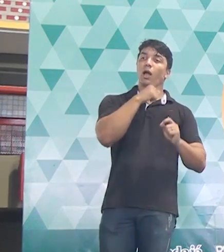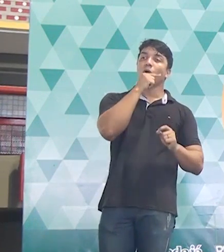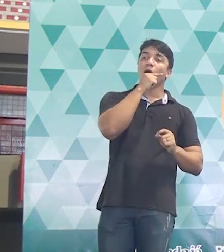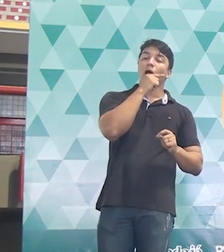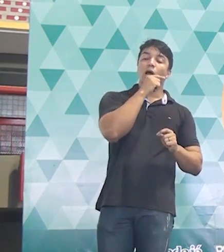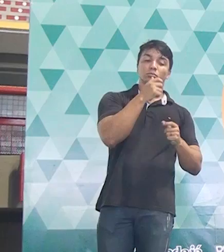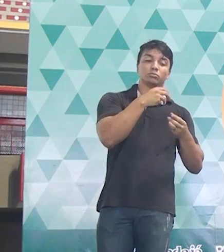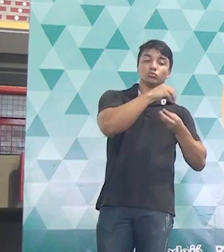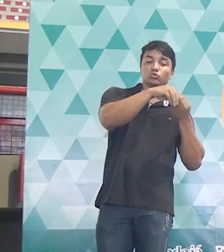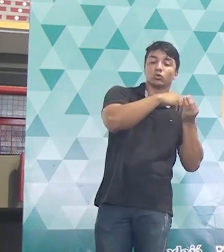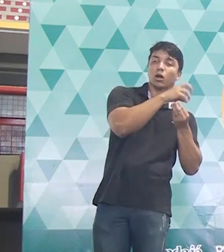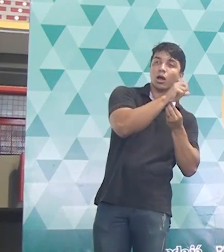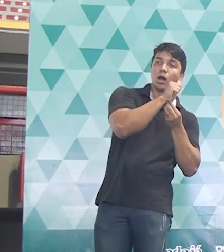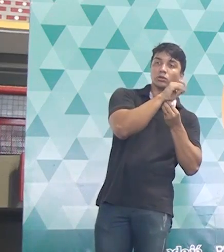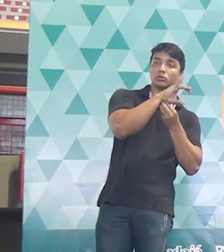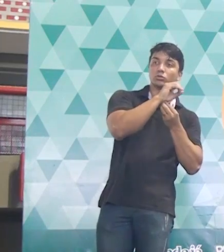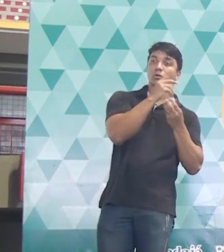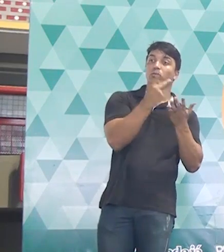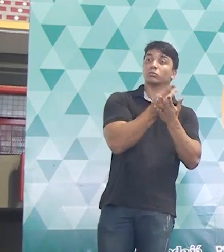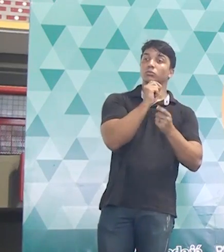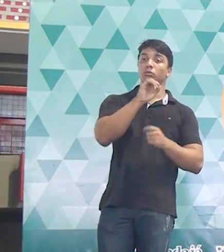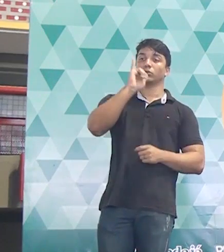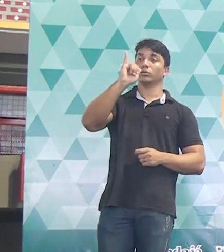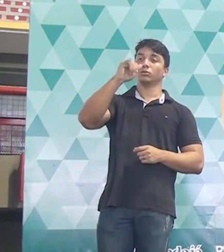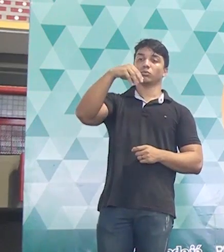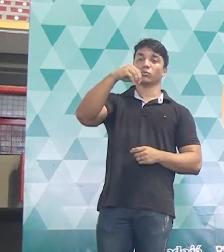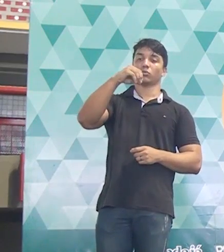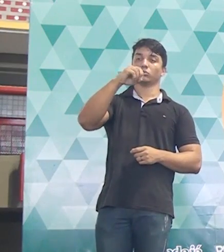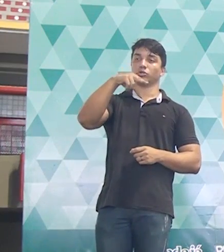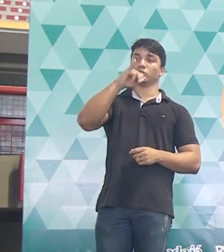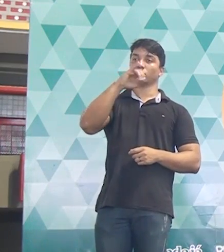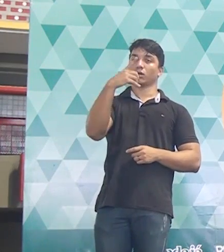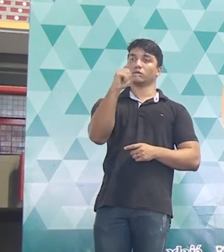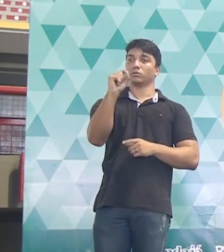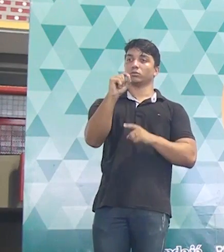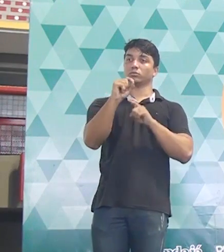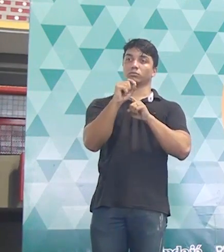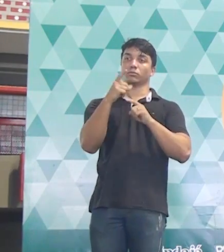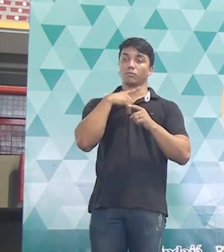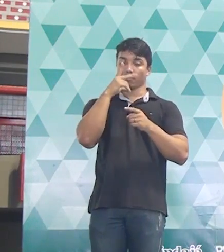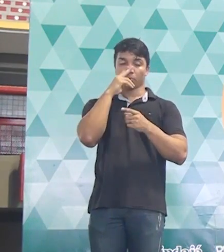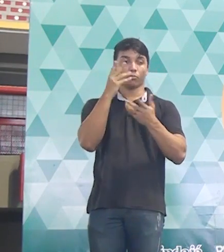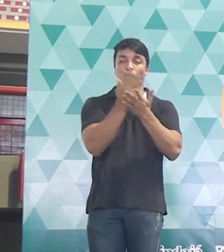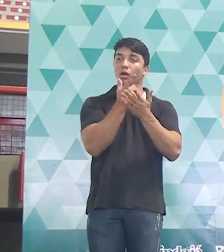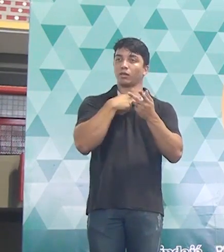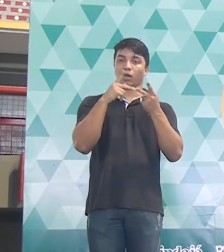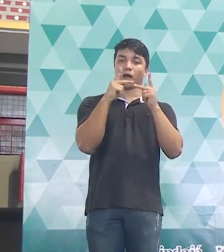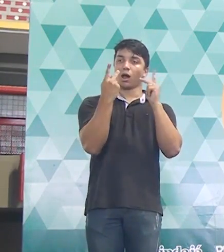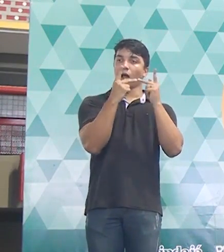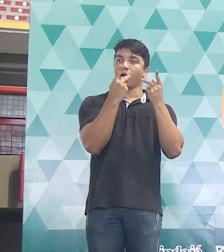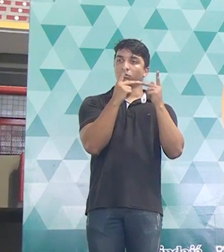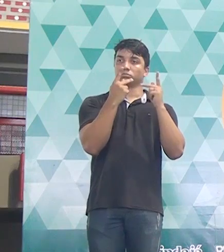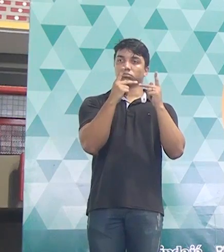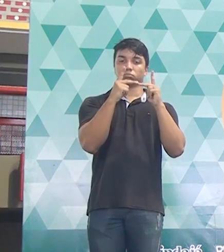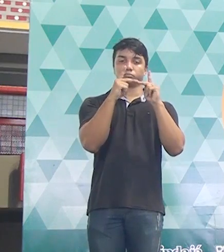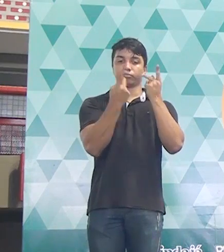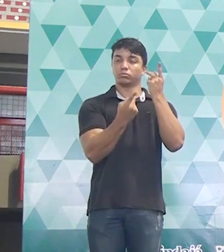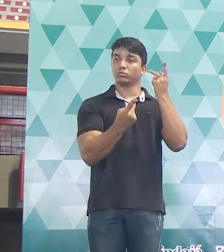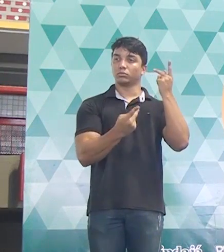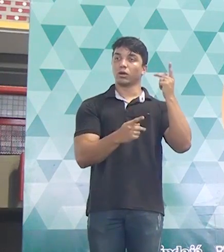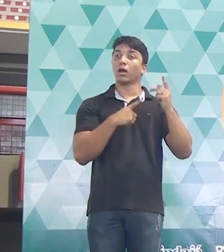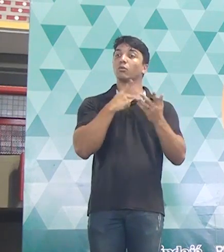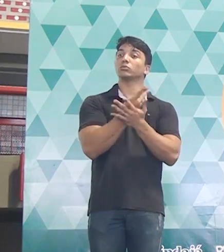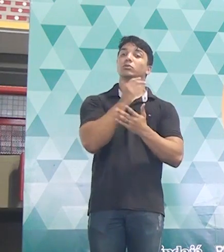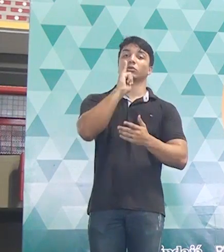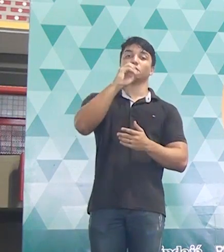água, ele sofreu um processo chamado ionização. As ligações quebraram, liberando íons. Todo